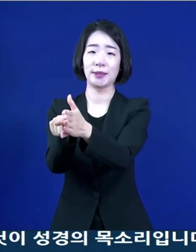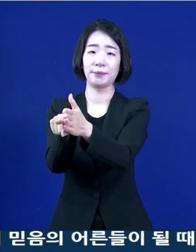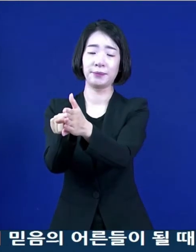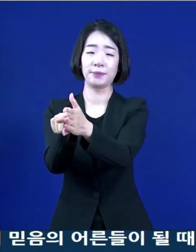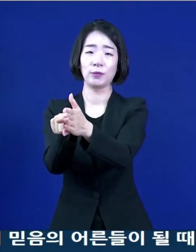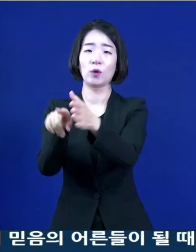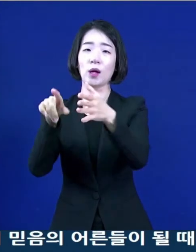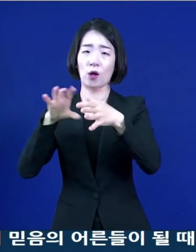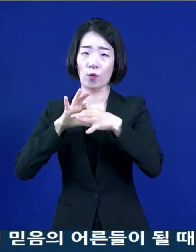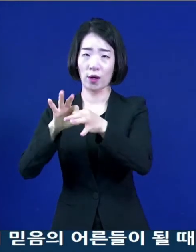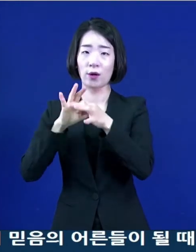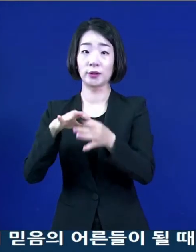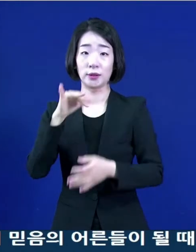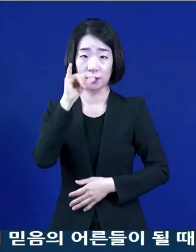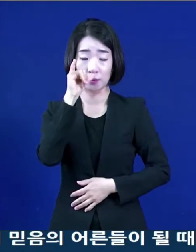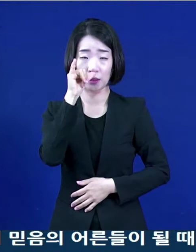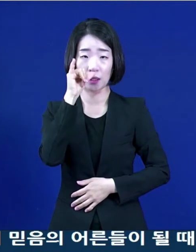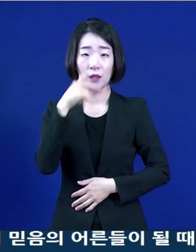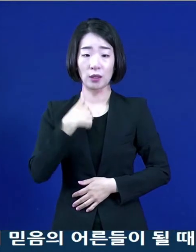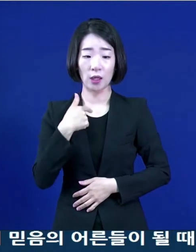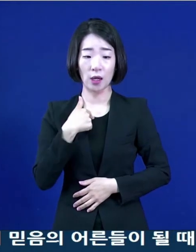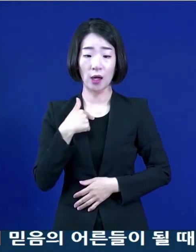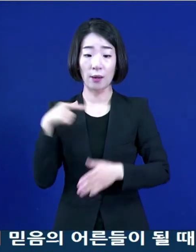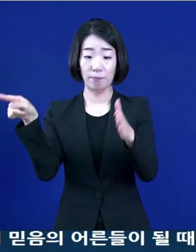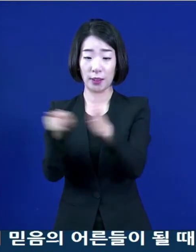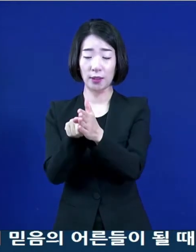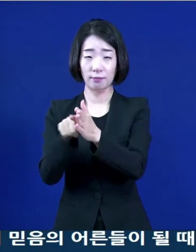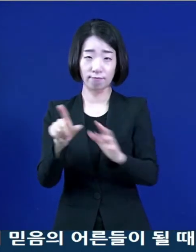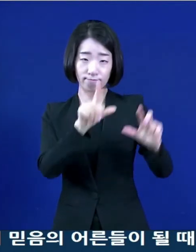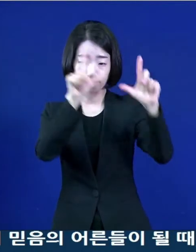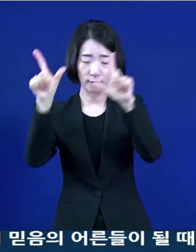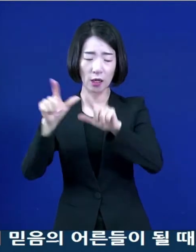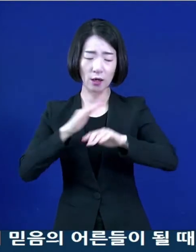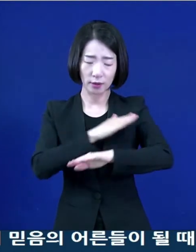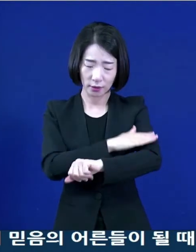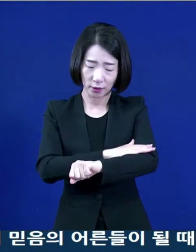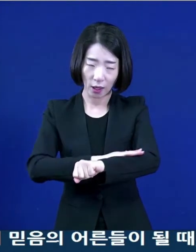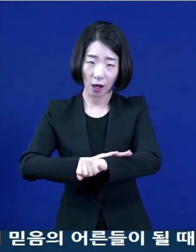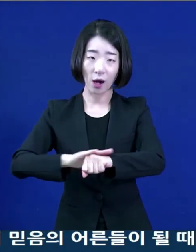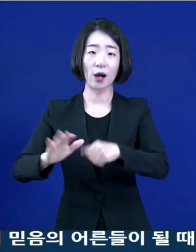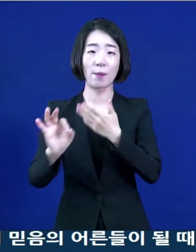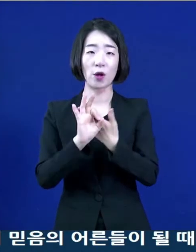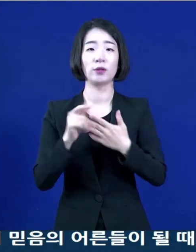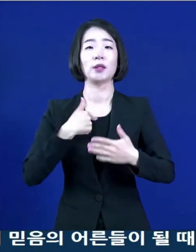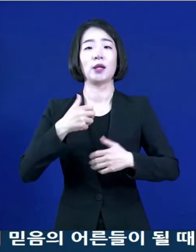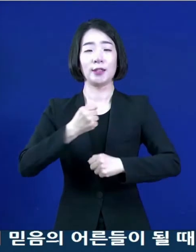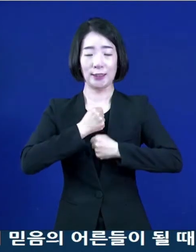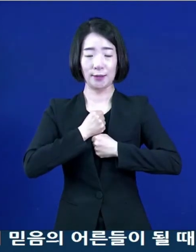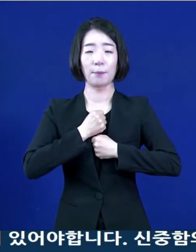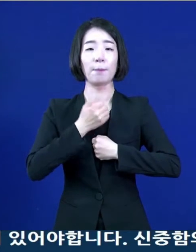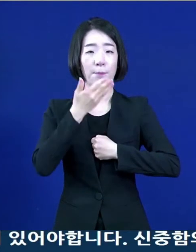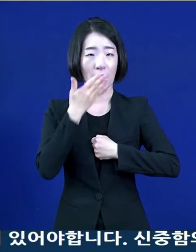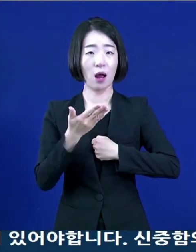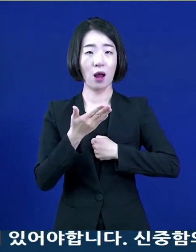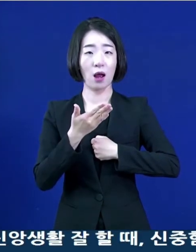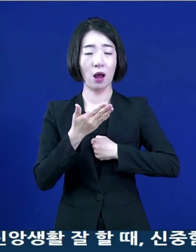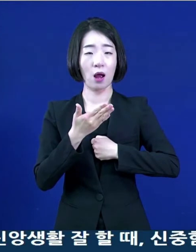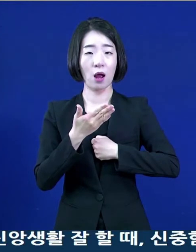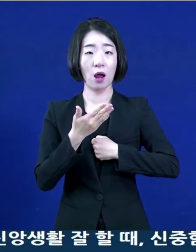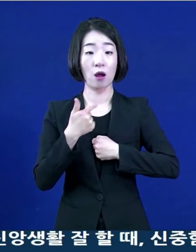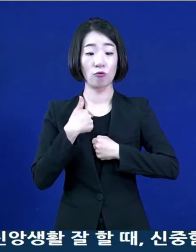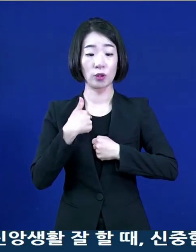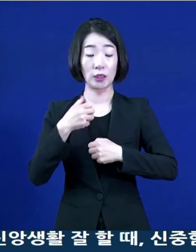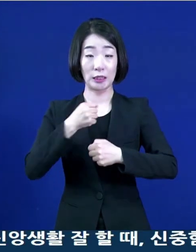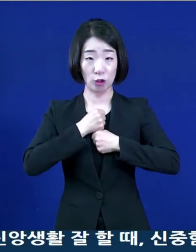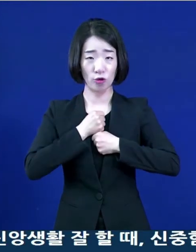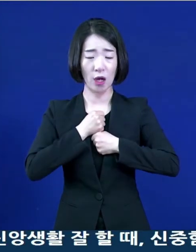신앙생활 잘할 때 나에게 신중함의 열매가 맺어져야 된다는 것이죠. 우리말의 신중함 그러면 경고망동하지 않은